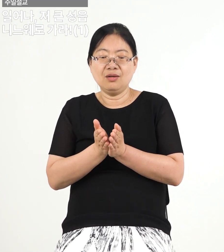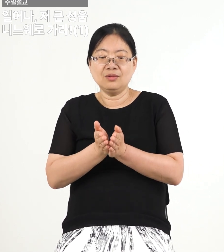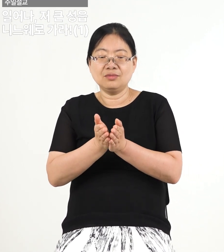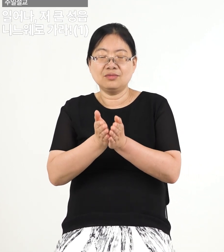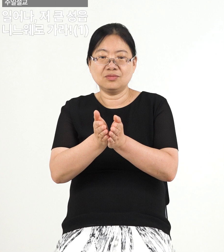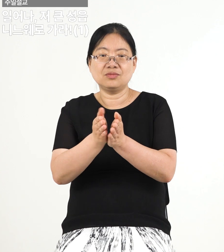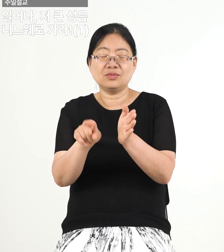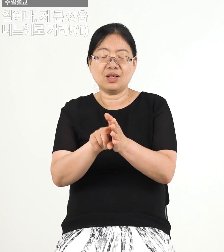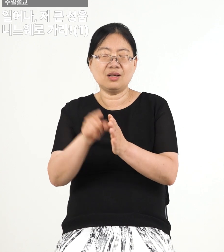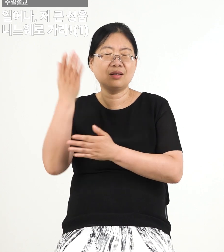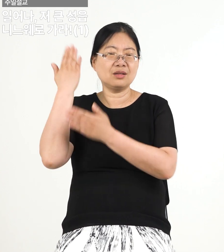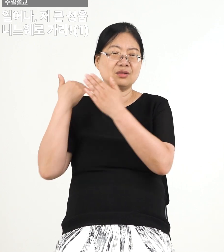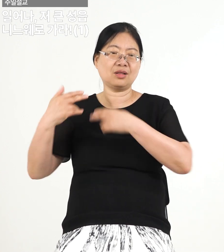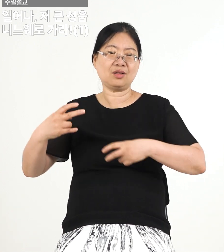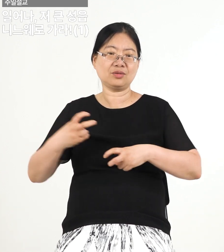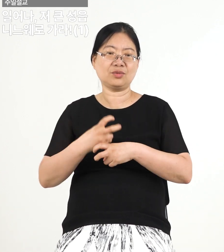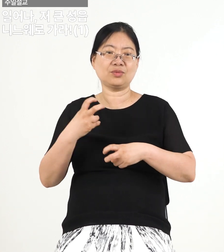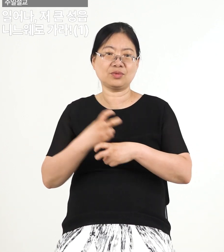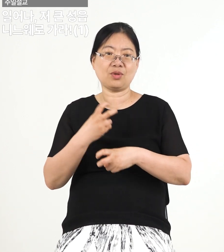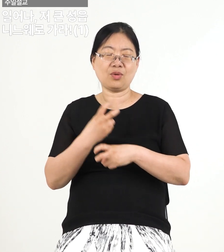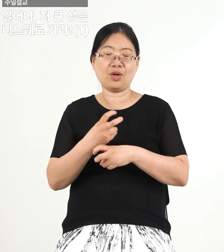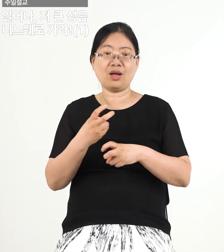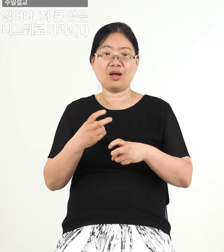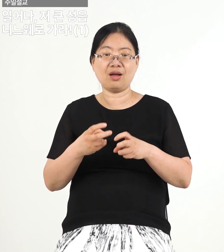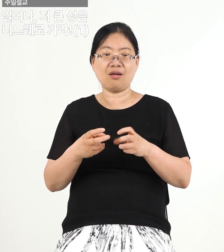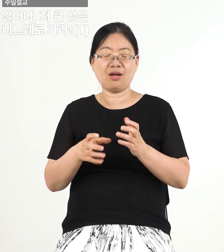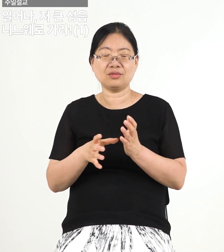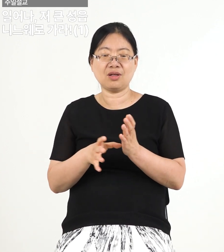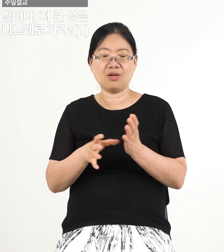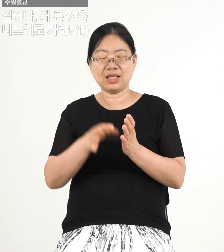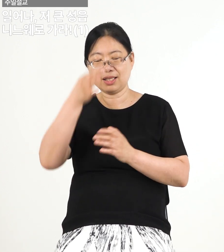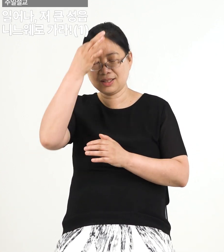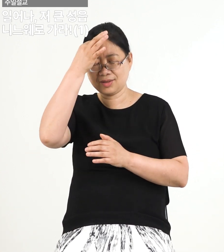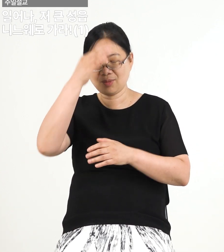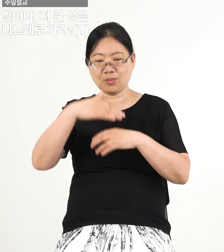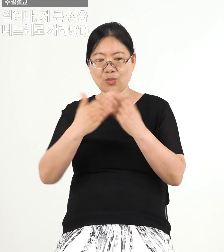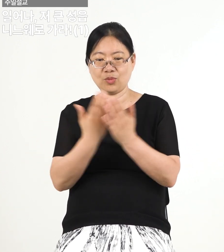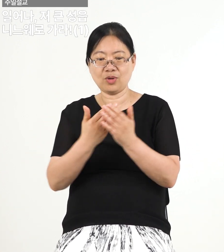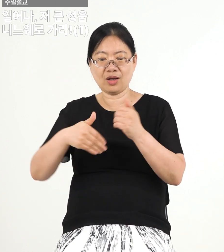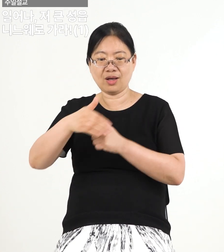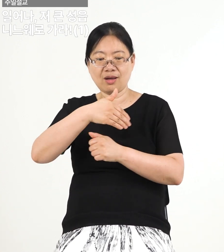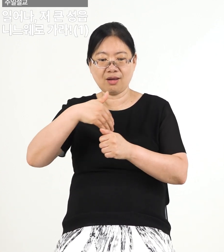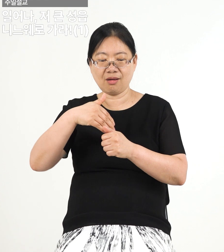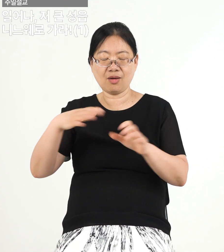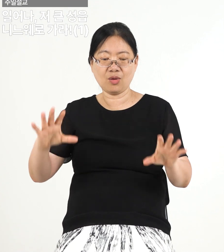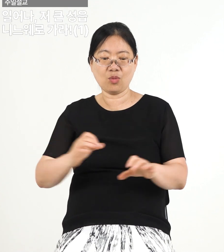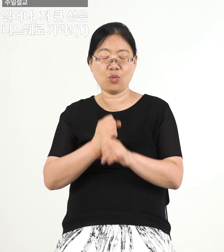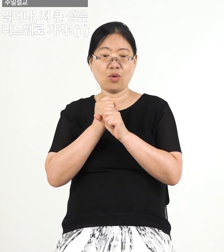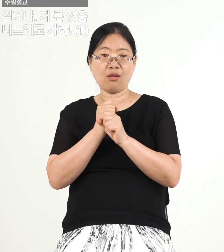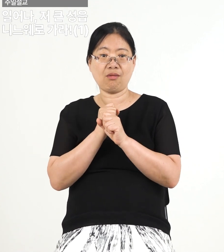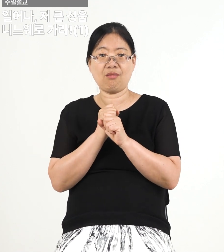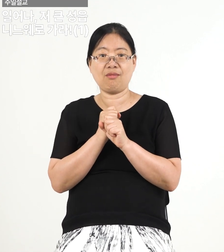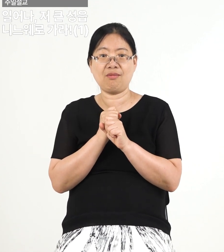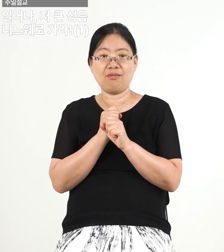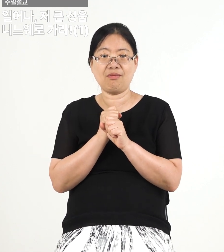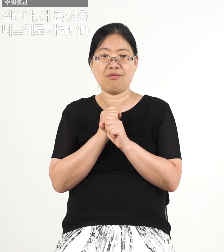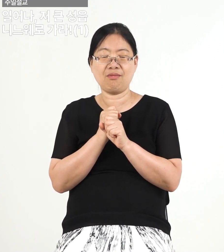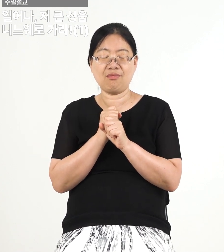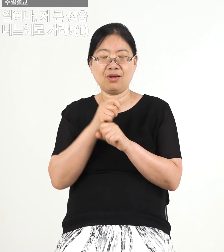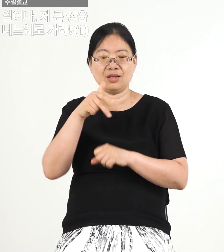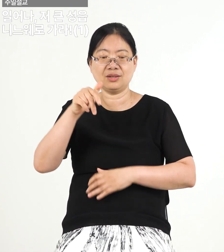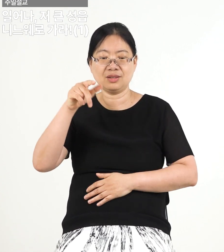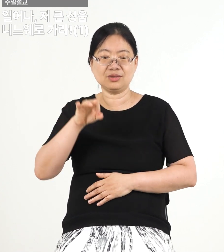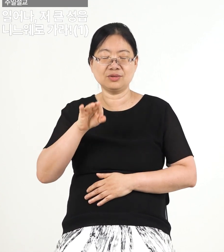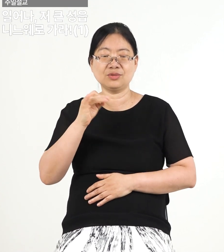가려면 당시 교통수단의 성능과 모든 여건을 환경을 종합해 보면